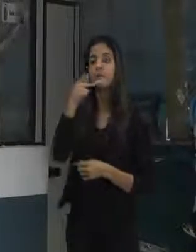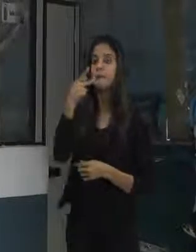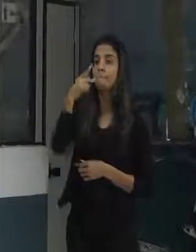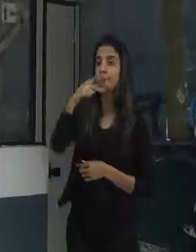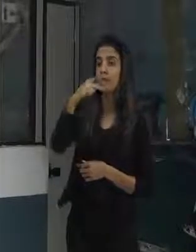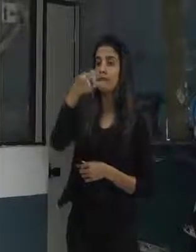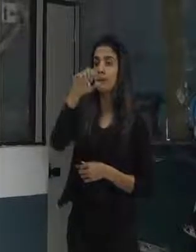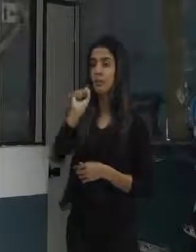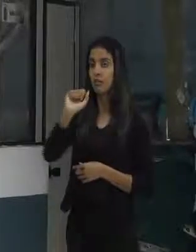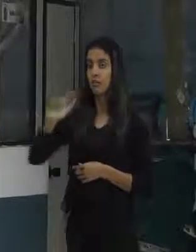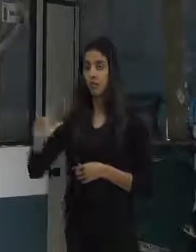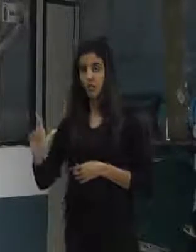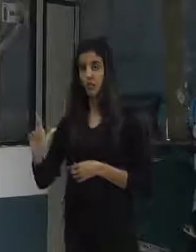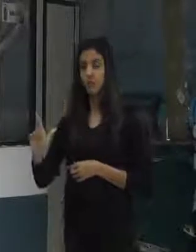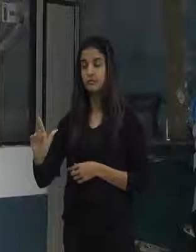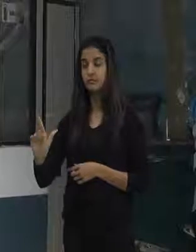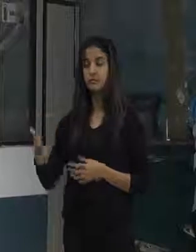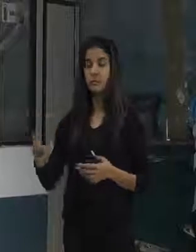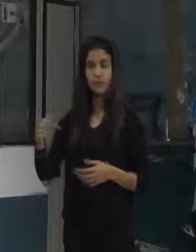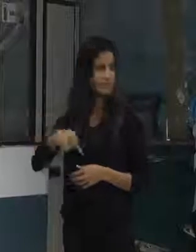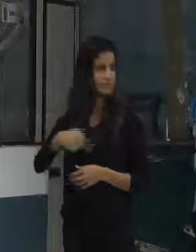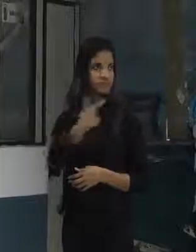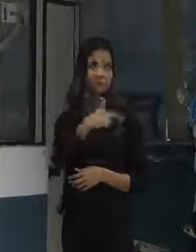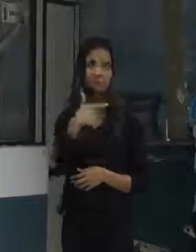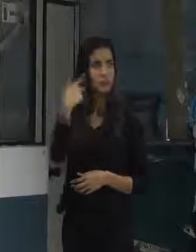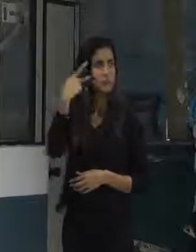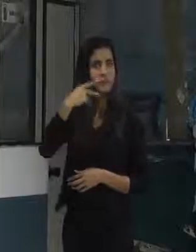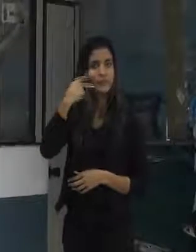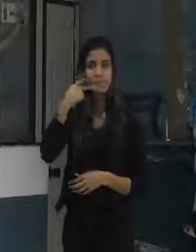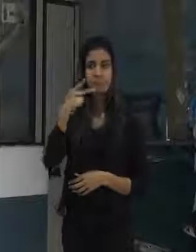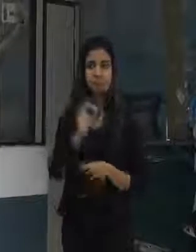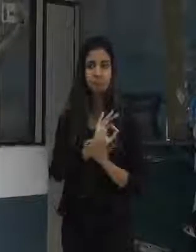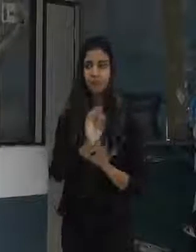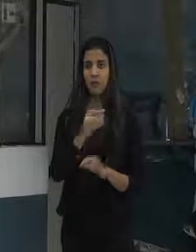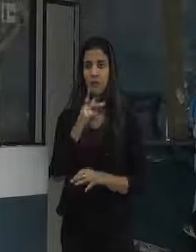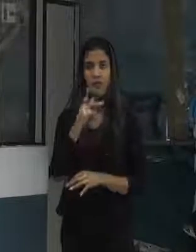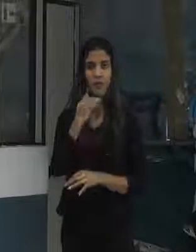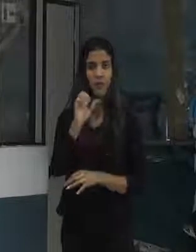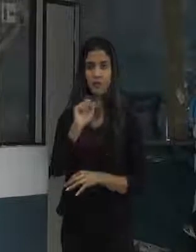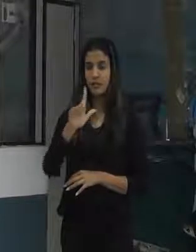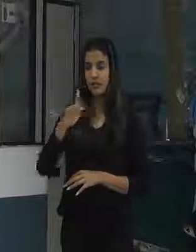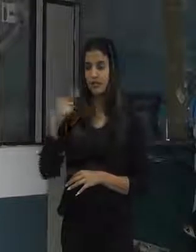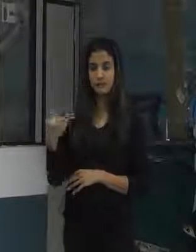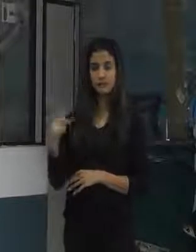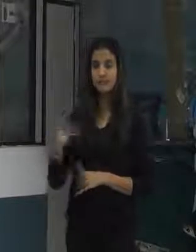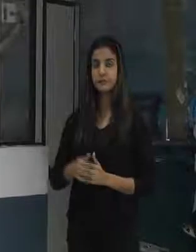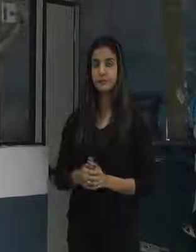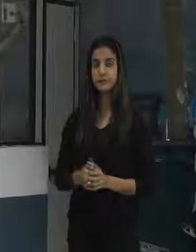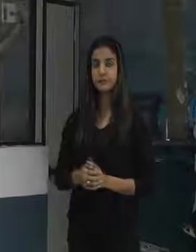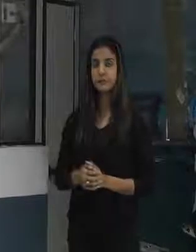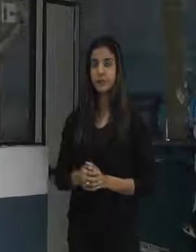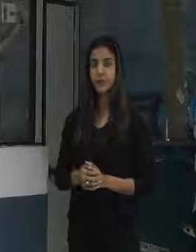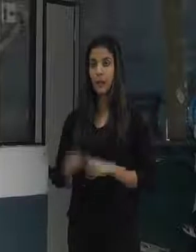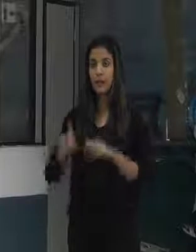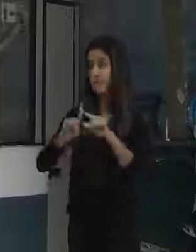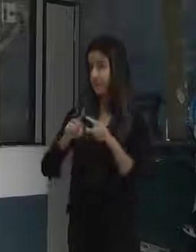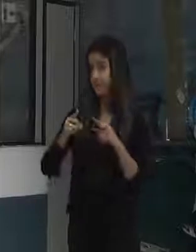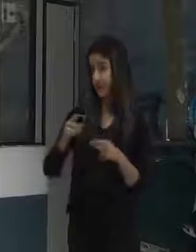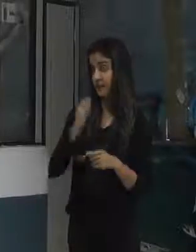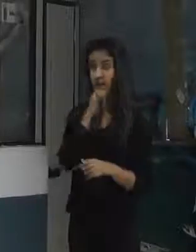que inclusive nesta casa não tem representação política, mas porque o PSL é